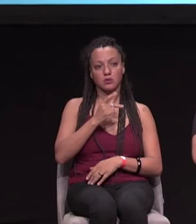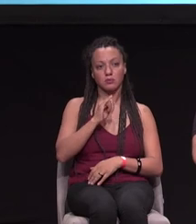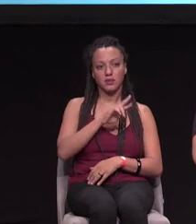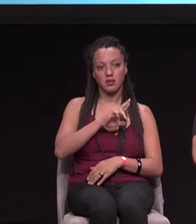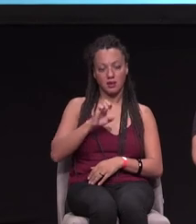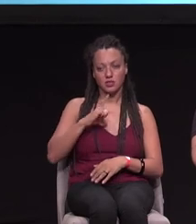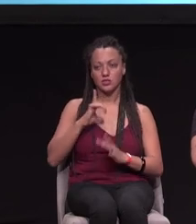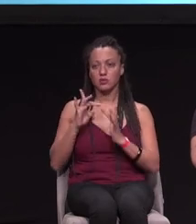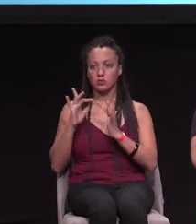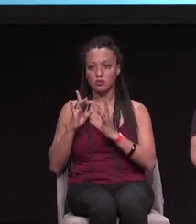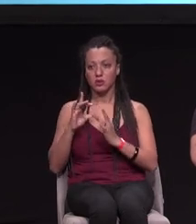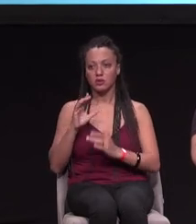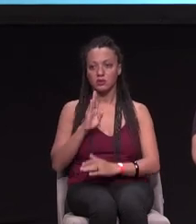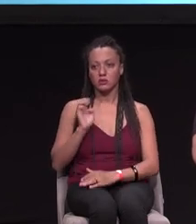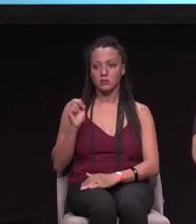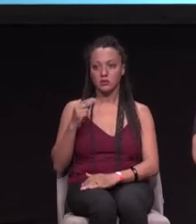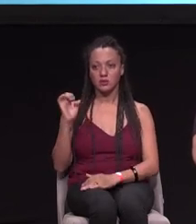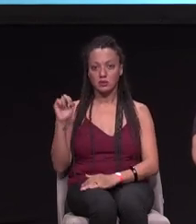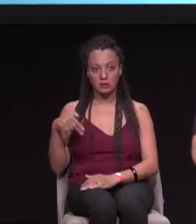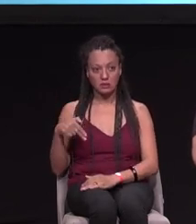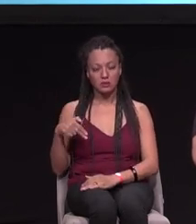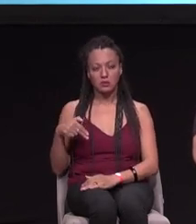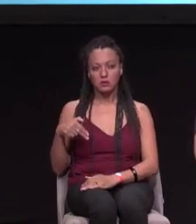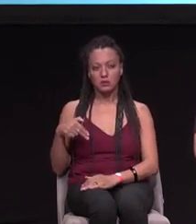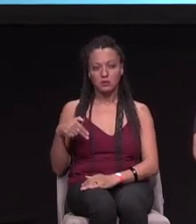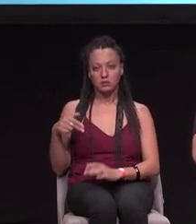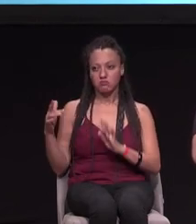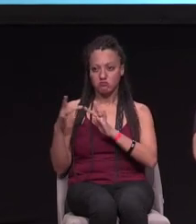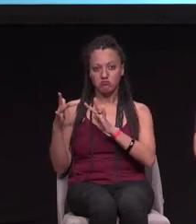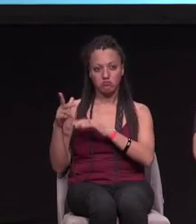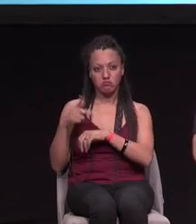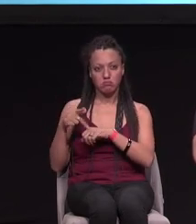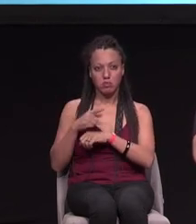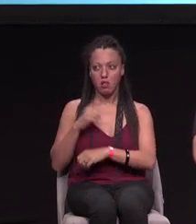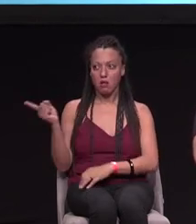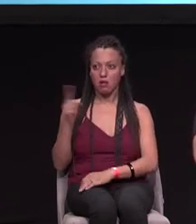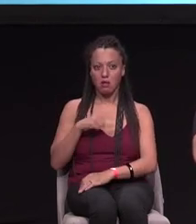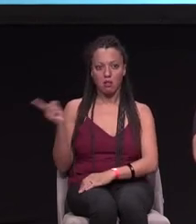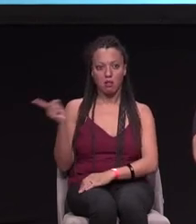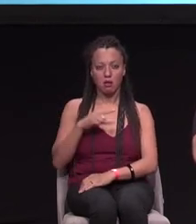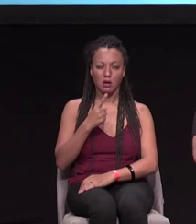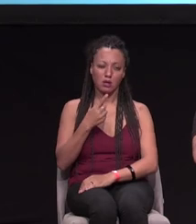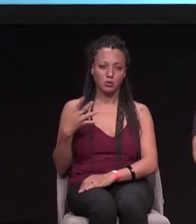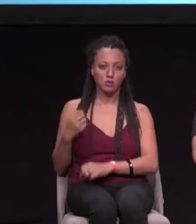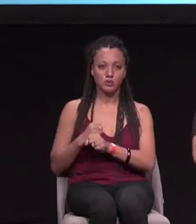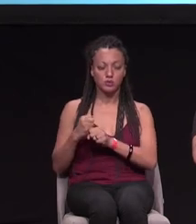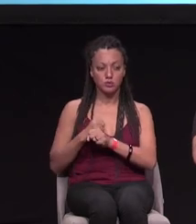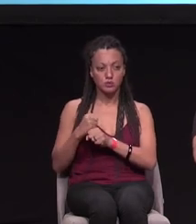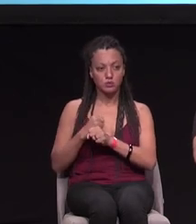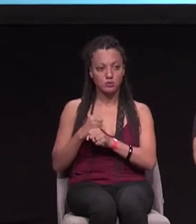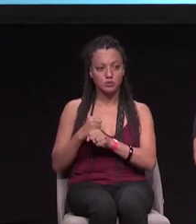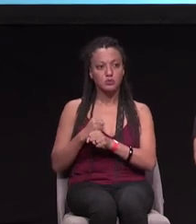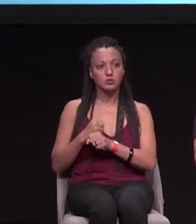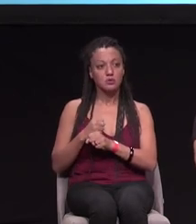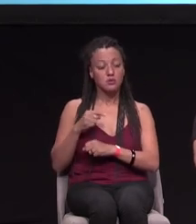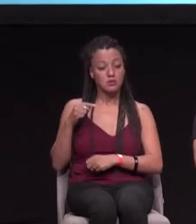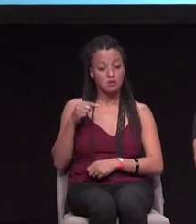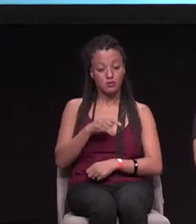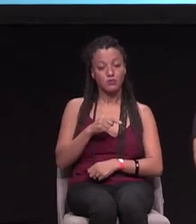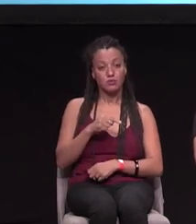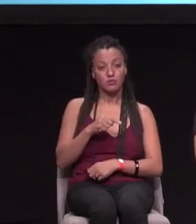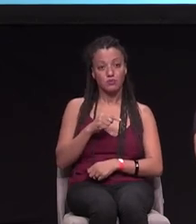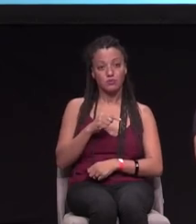benin ele passou 14 anos 16 anos nessa nessa viagem e é um dos líderes do time há dores